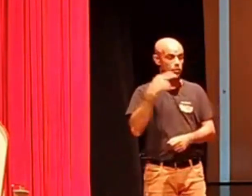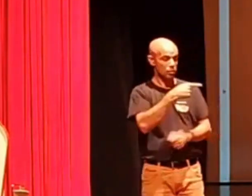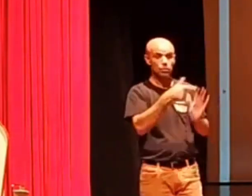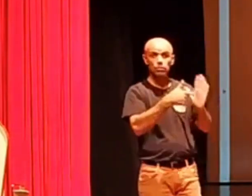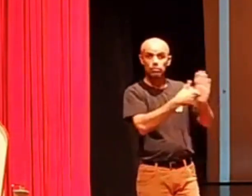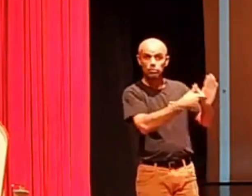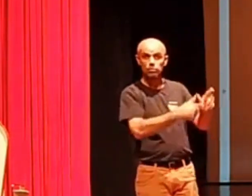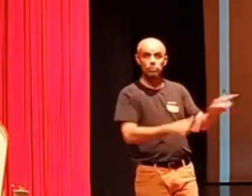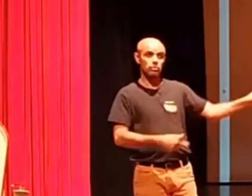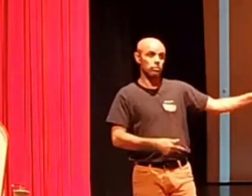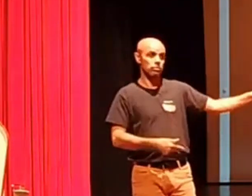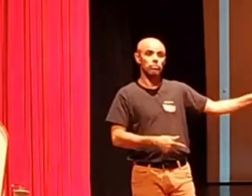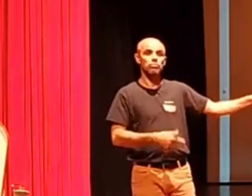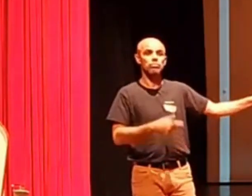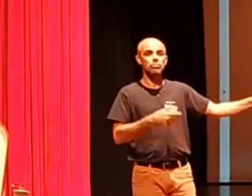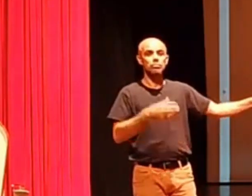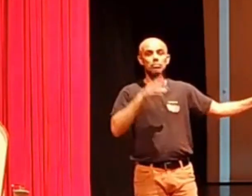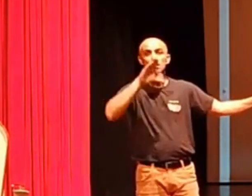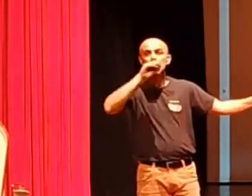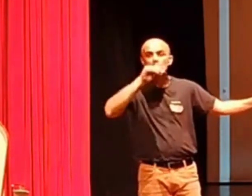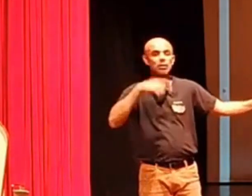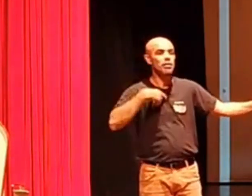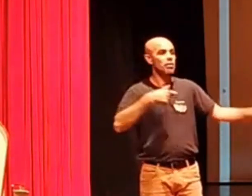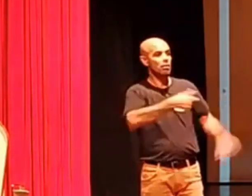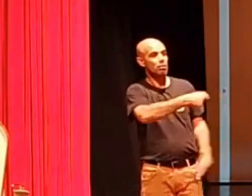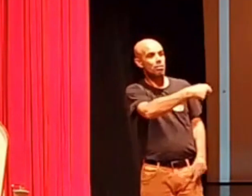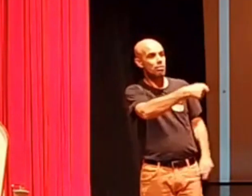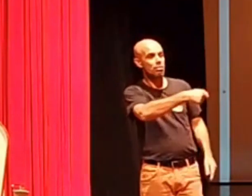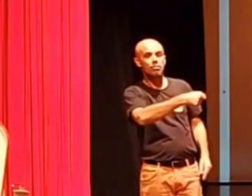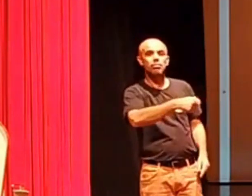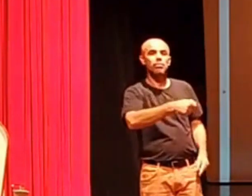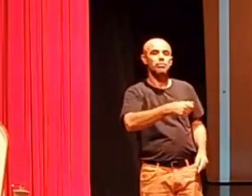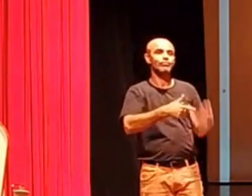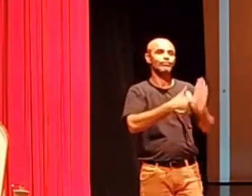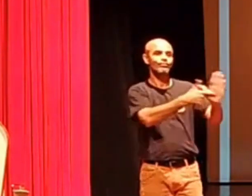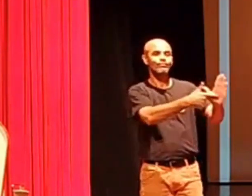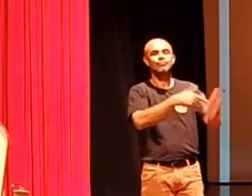ficar pontuando, porque falar sem o laser fica difícil.